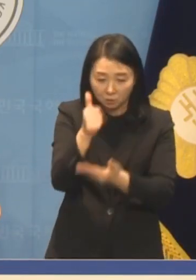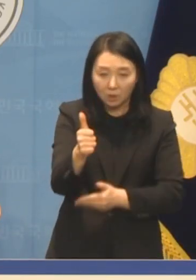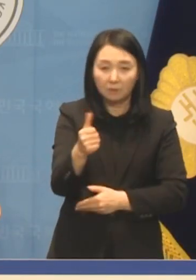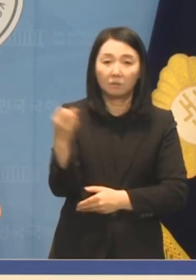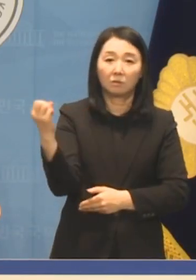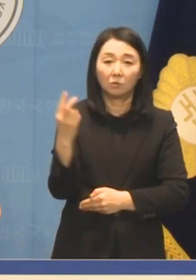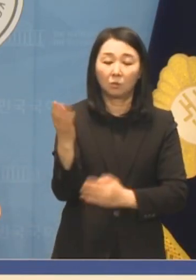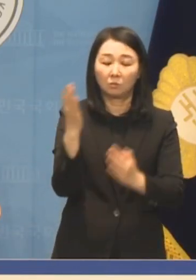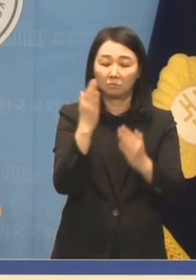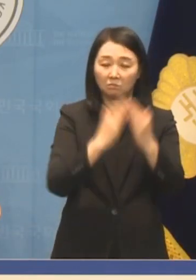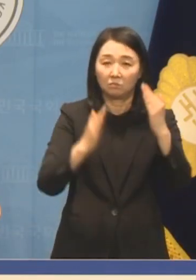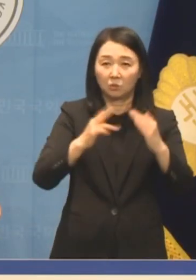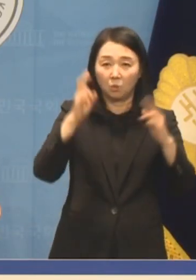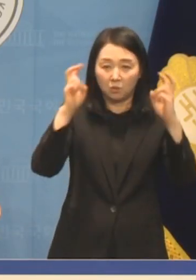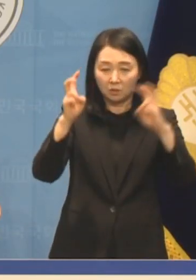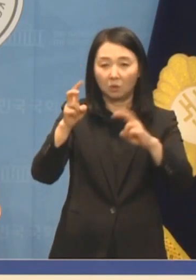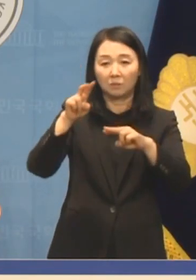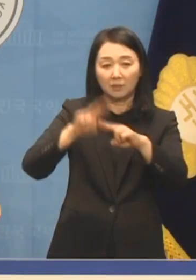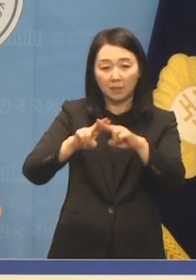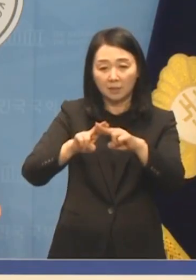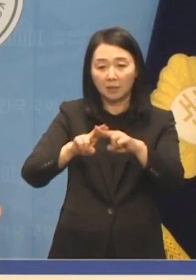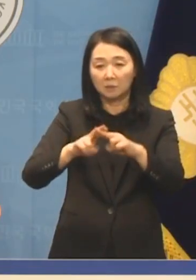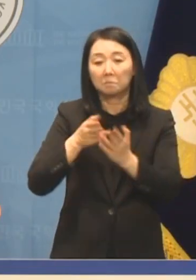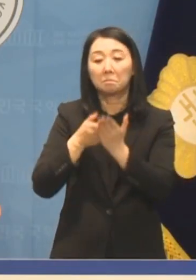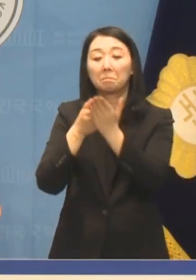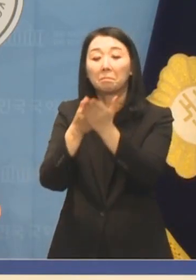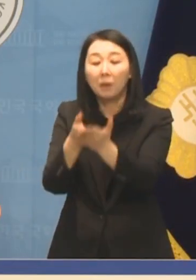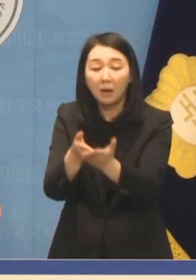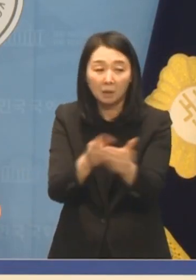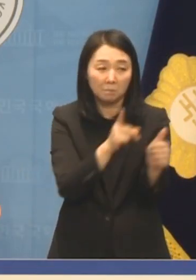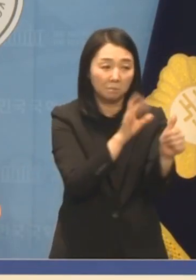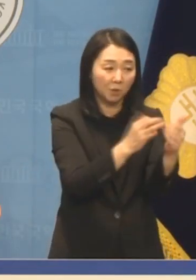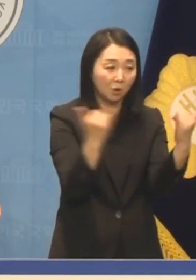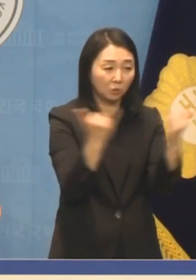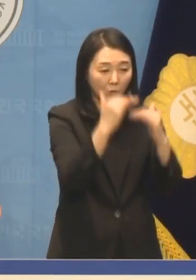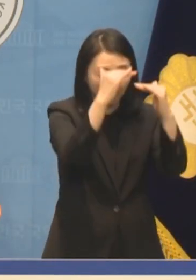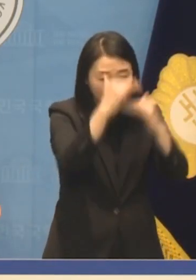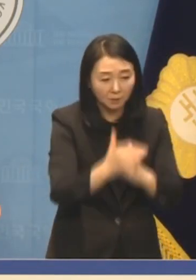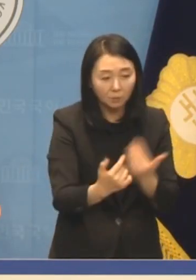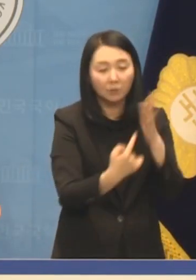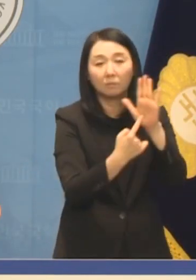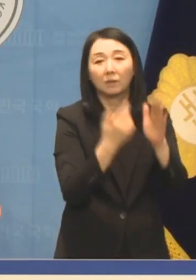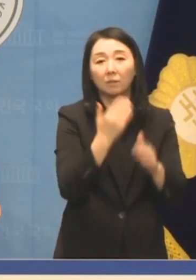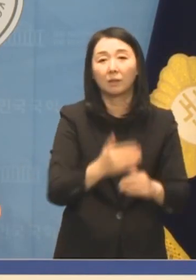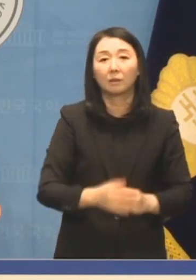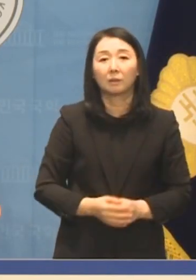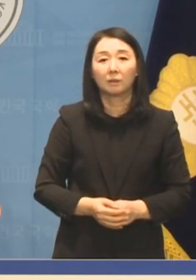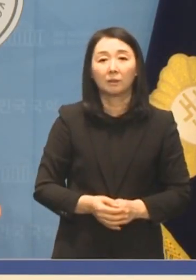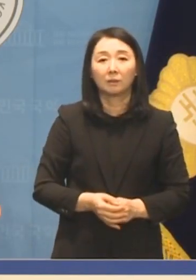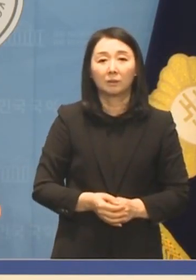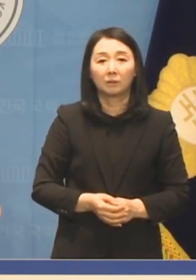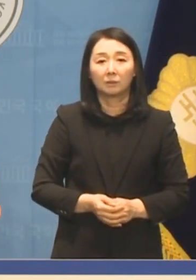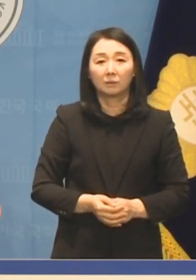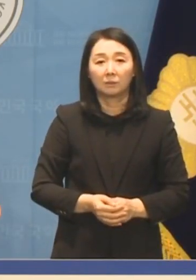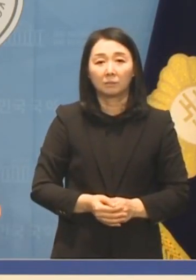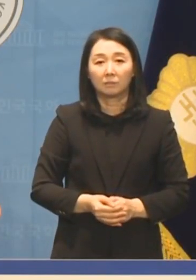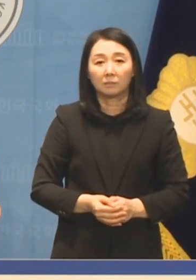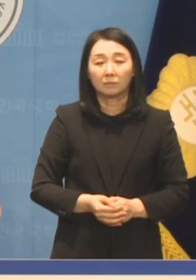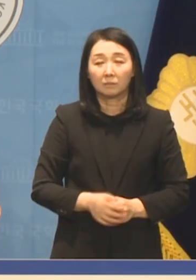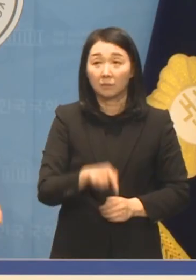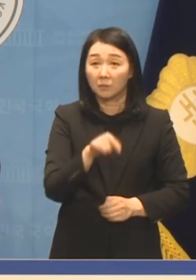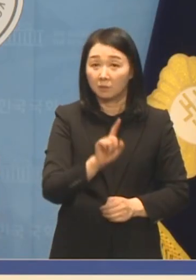또는 공기업 사장직을 제안하였음이 명태균의 통화 내용을 통해 밝혀졌습니다.